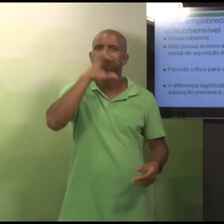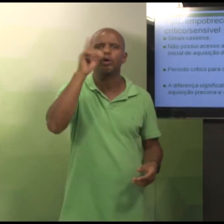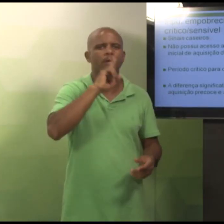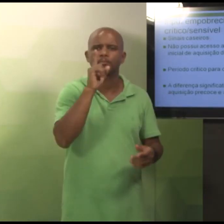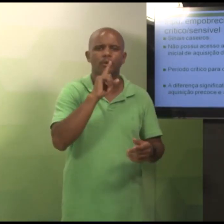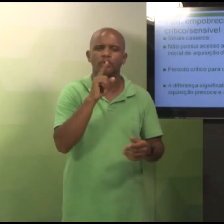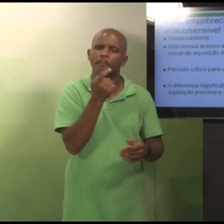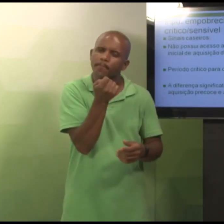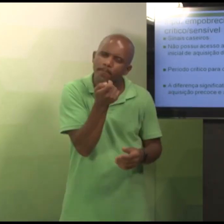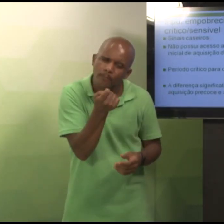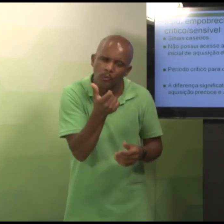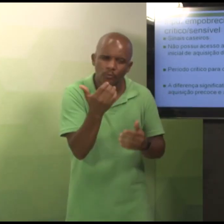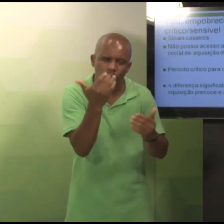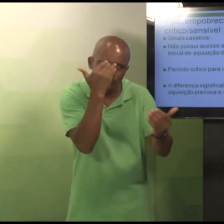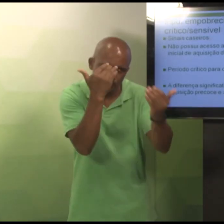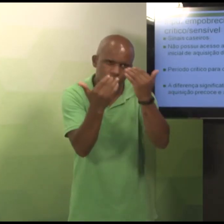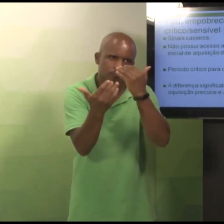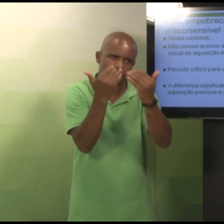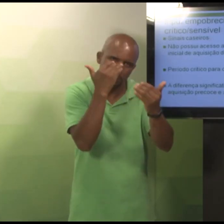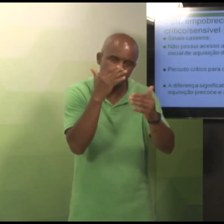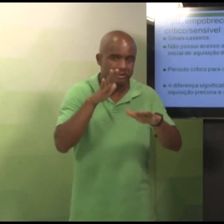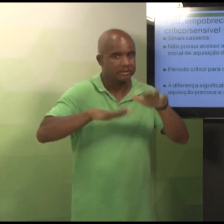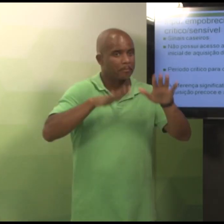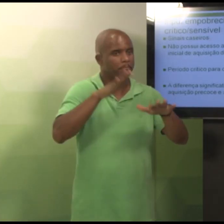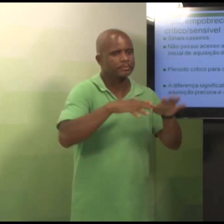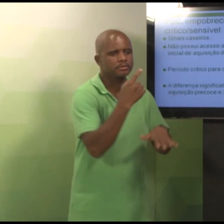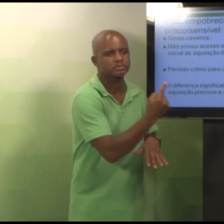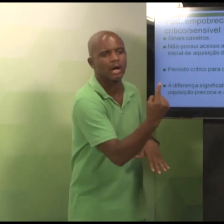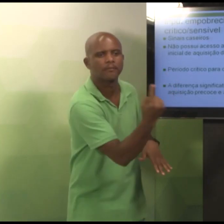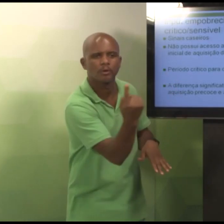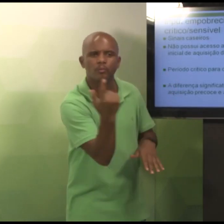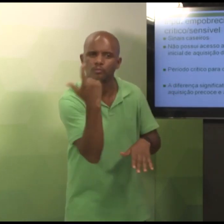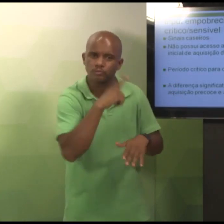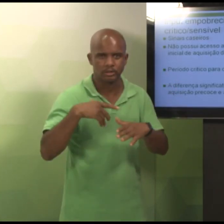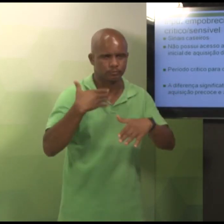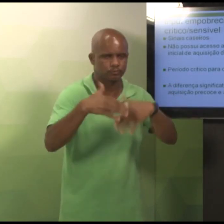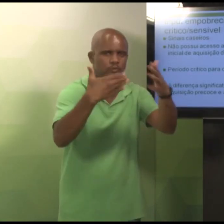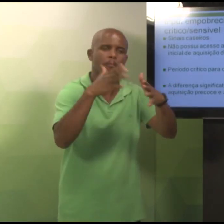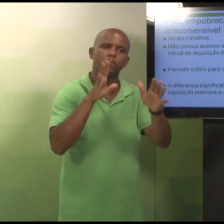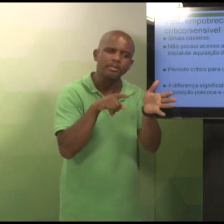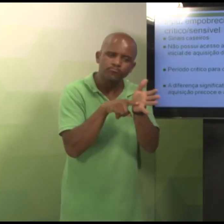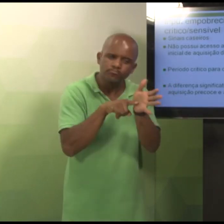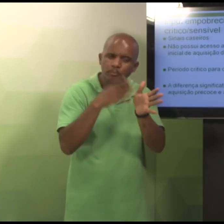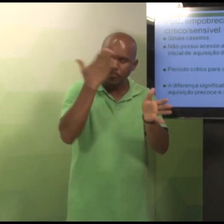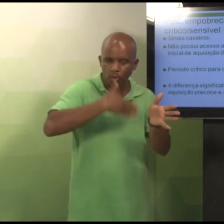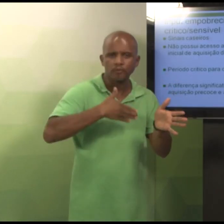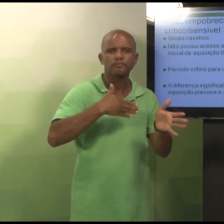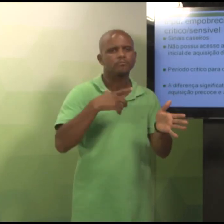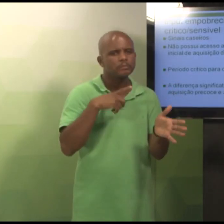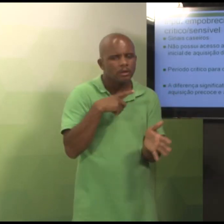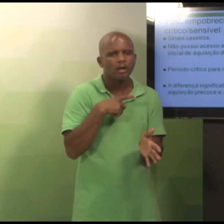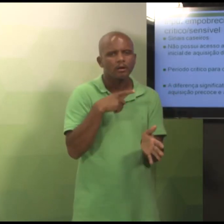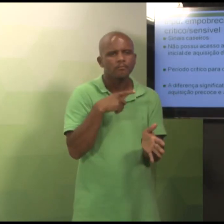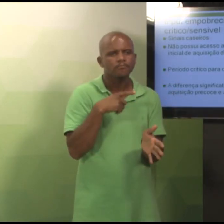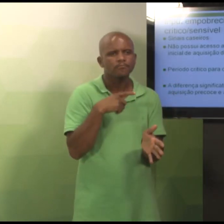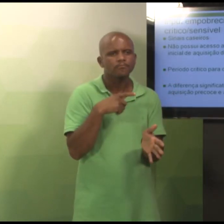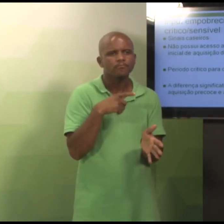socialmente. Então, é necessário os inputs, que vai depender de cada um para o seu desenvolvimento.